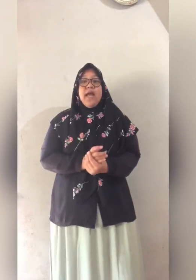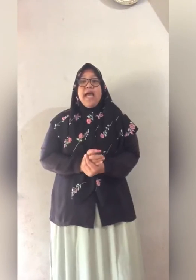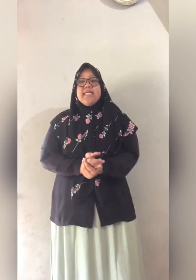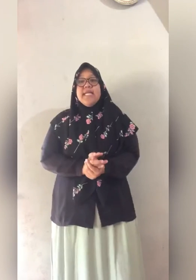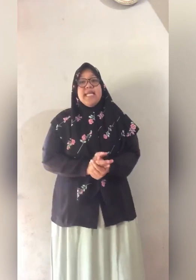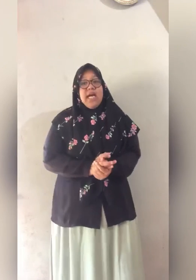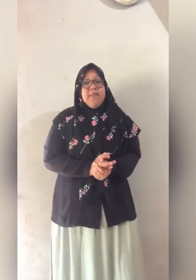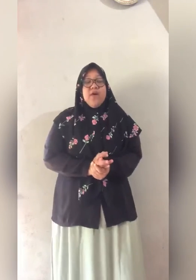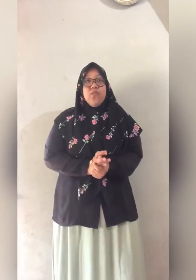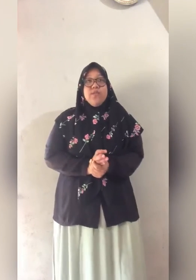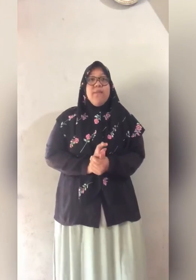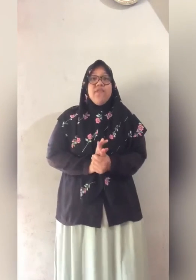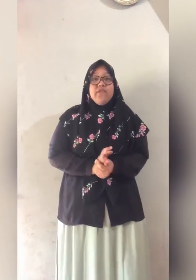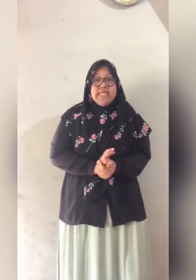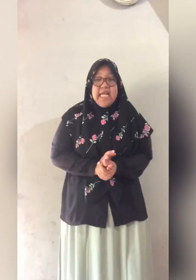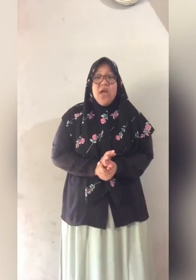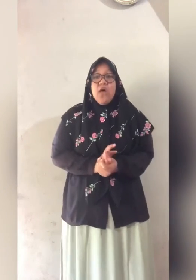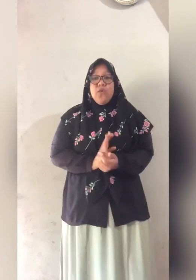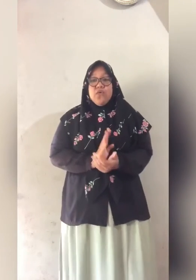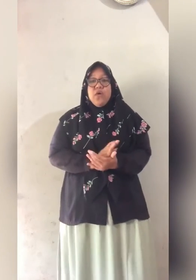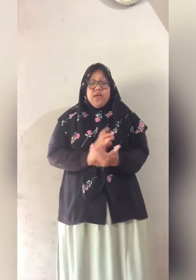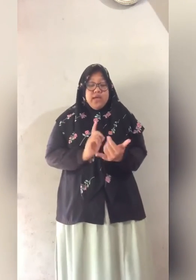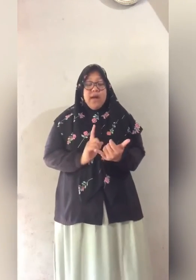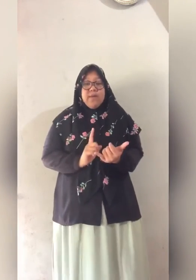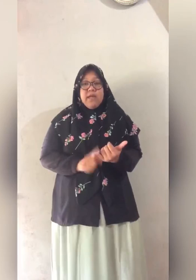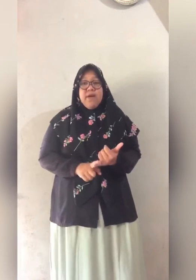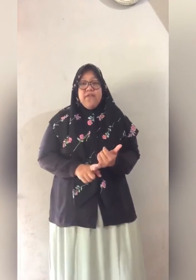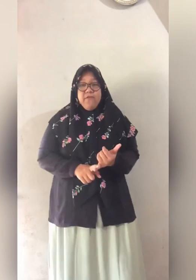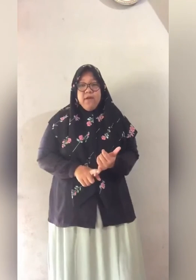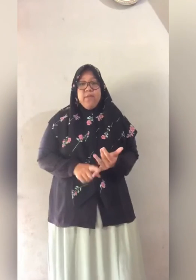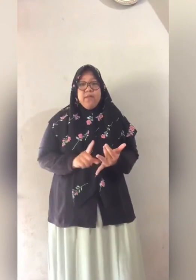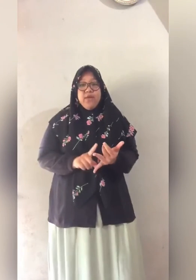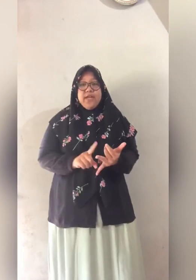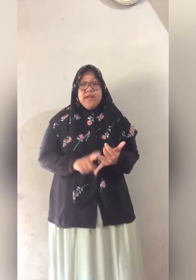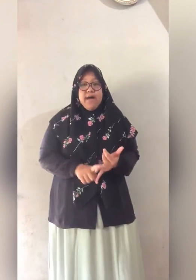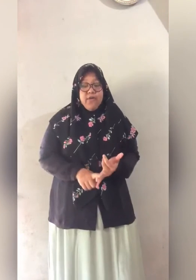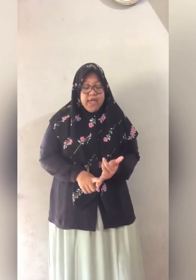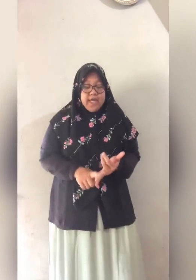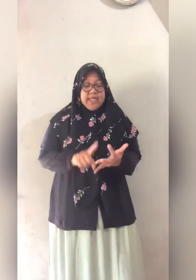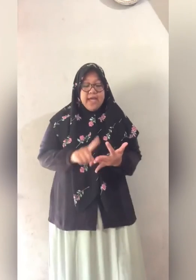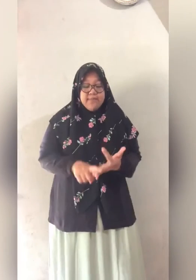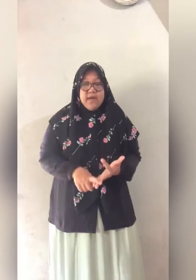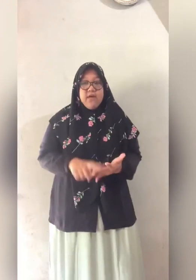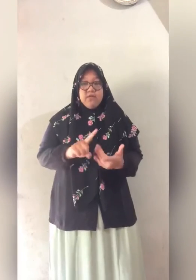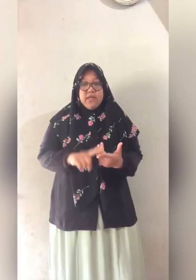IC digital pada umumnya berfungsi untuk yang pertama field fog, kemudian gerbang logika, timer,